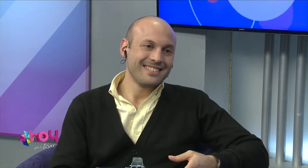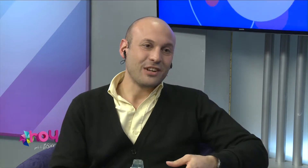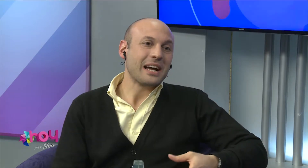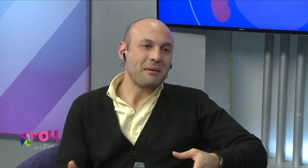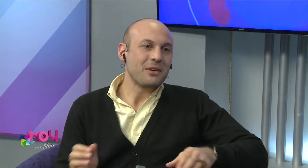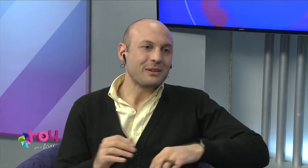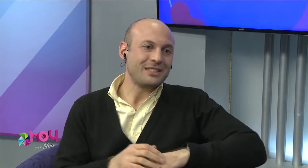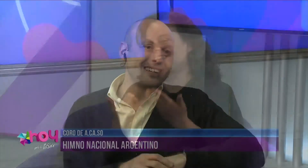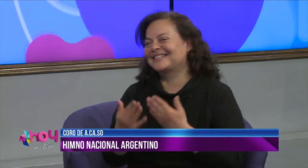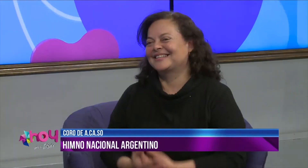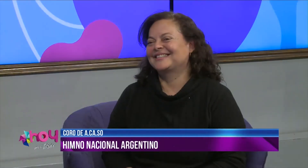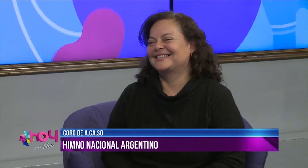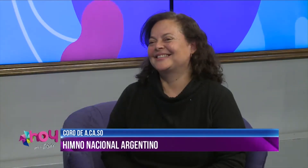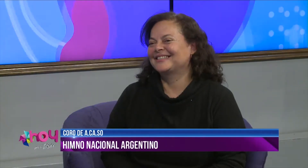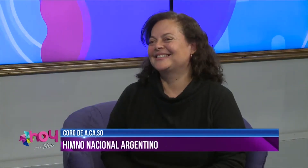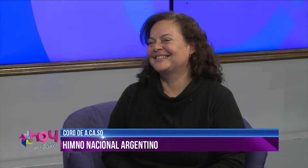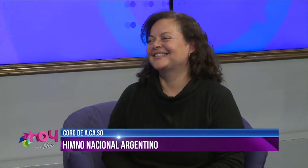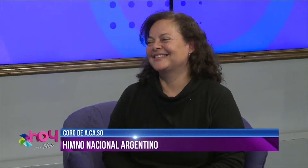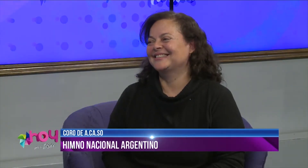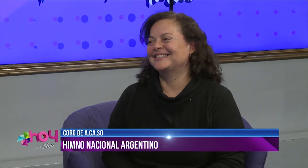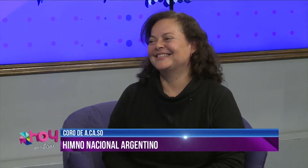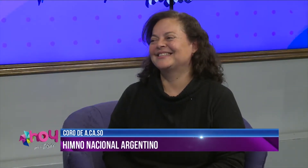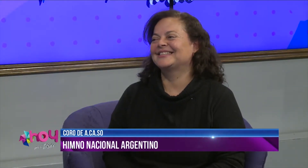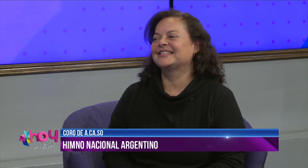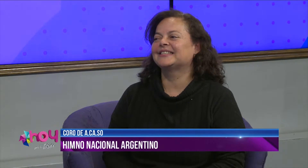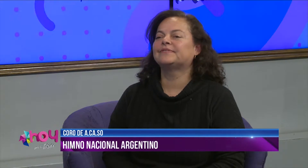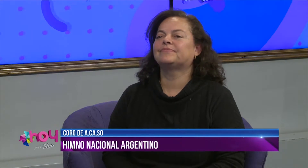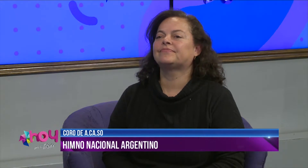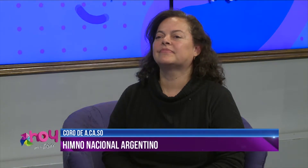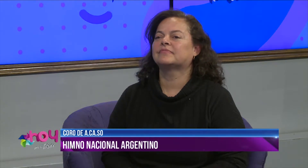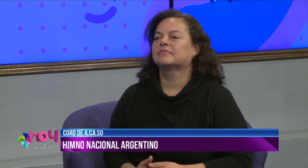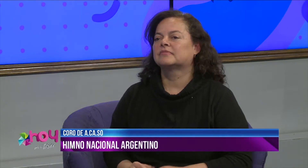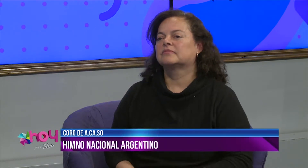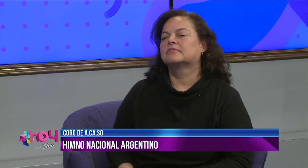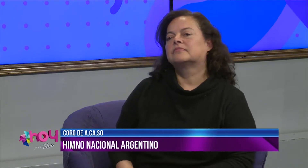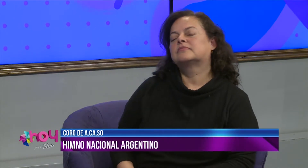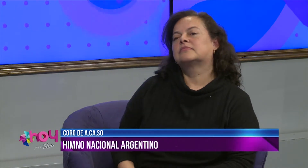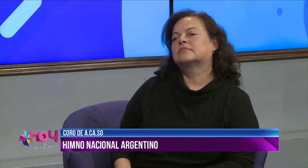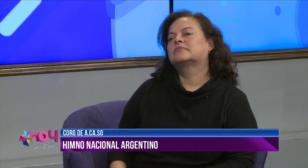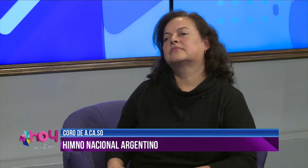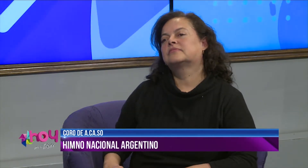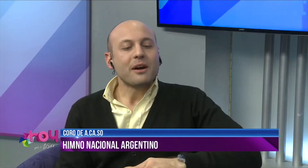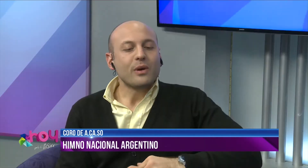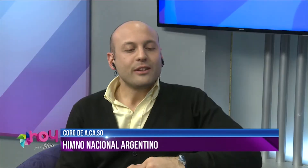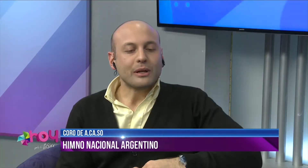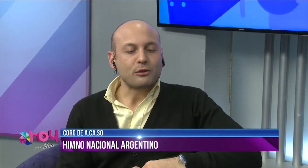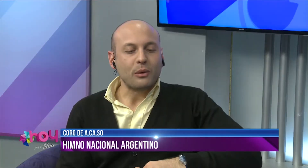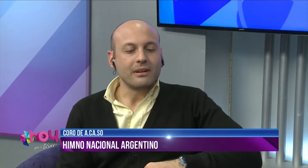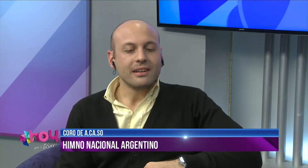lo que acabamos de escuchar. Muchísimas gracias. Noemí, preguntarte, yo te veo con este pañuelito azul.